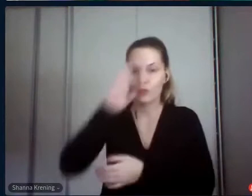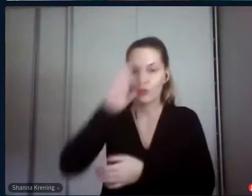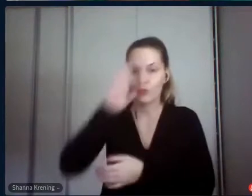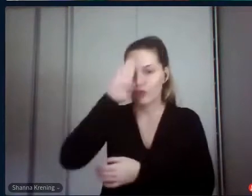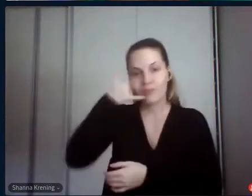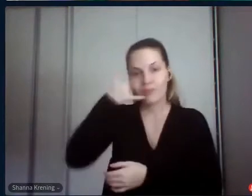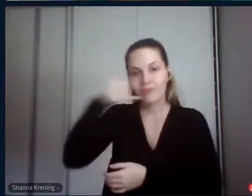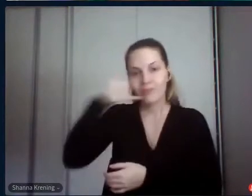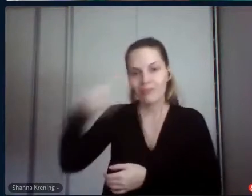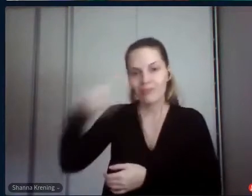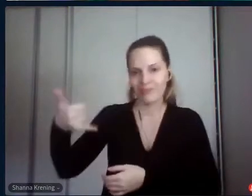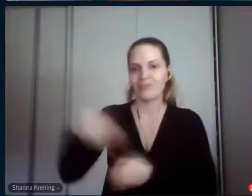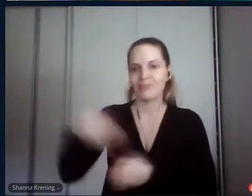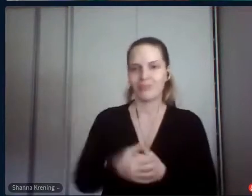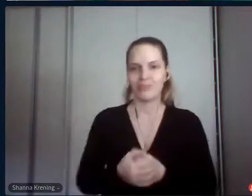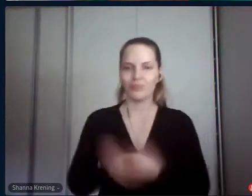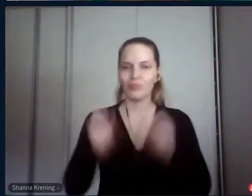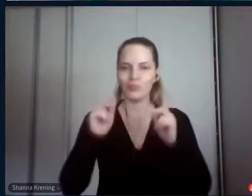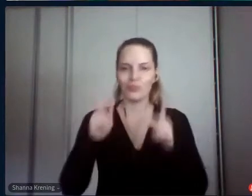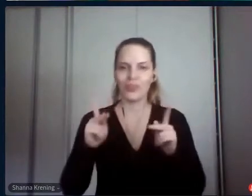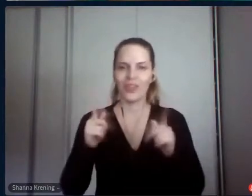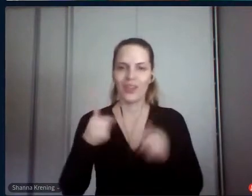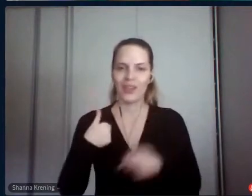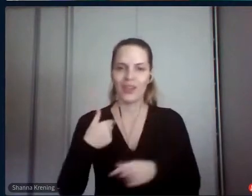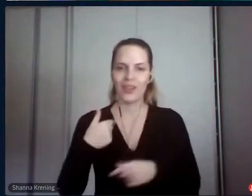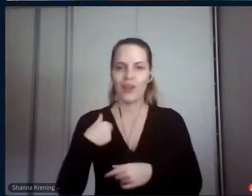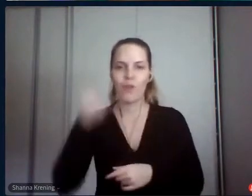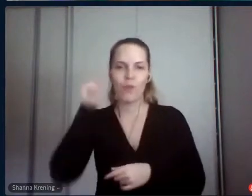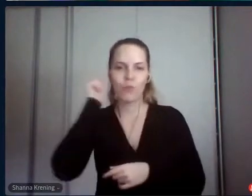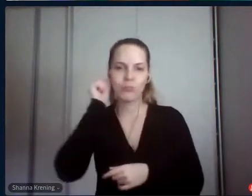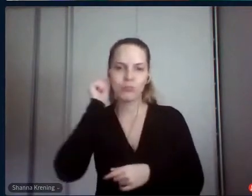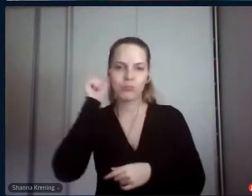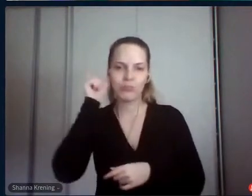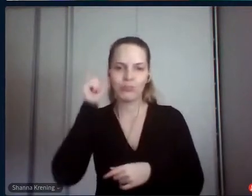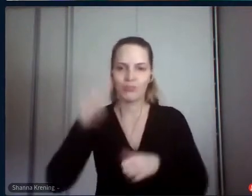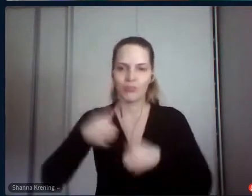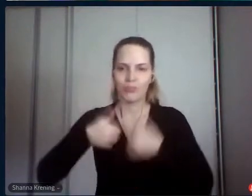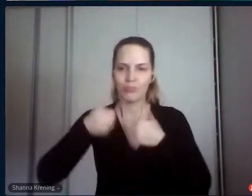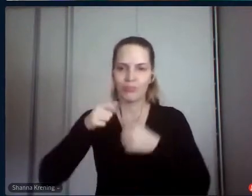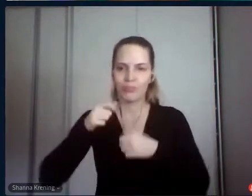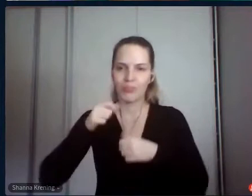Eu aumentei o meu microfone aqui, que disseram que estava mais baixo que os outros, tá?